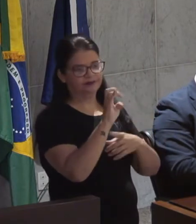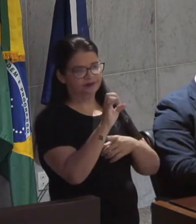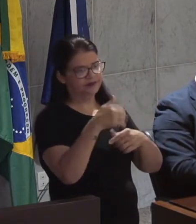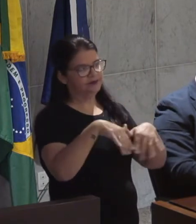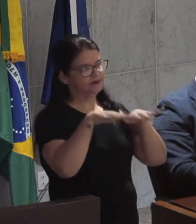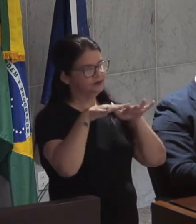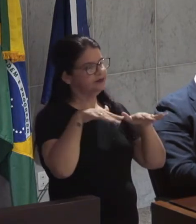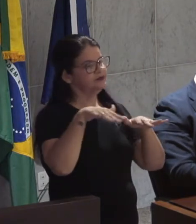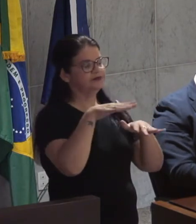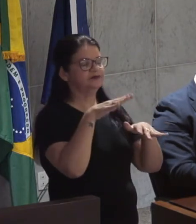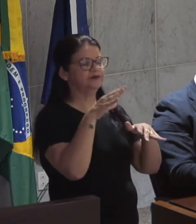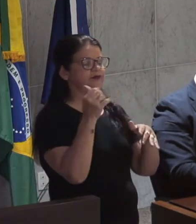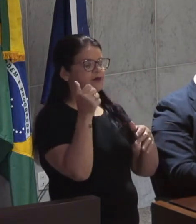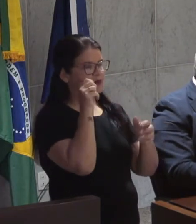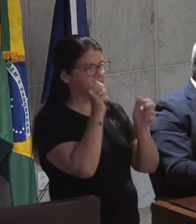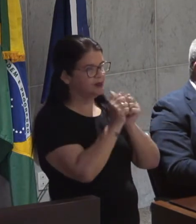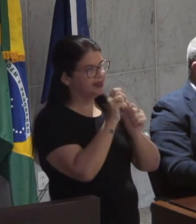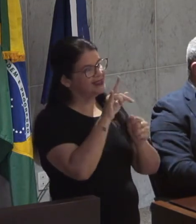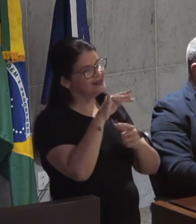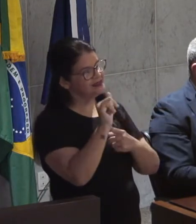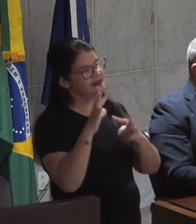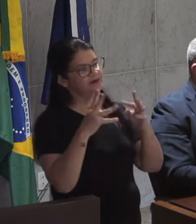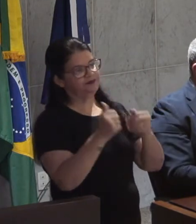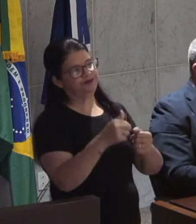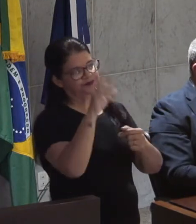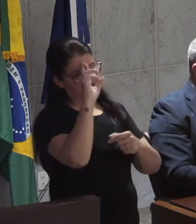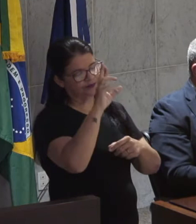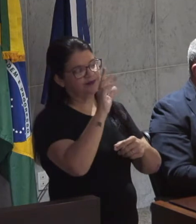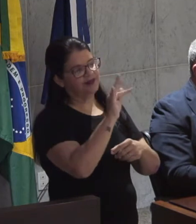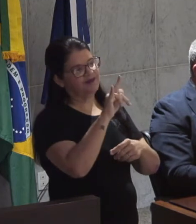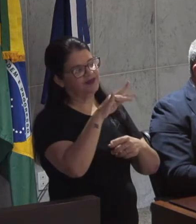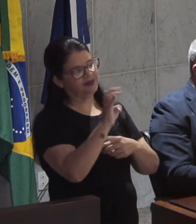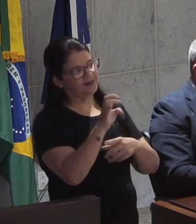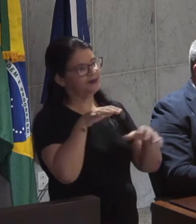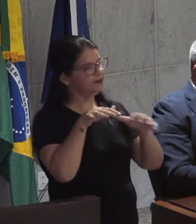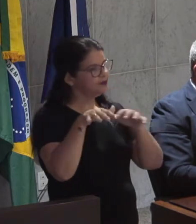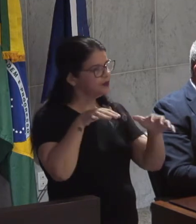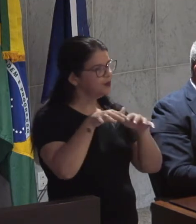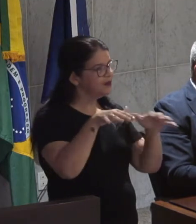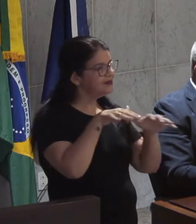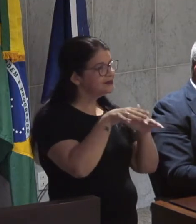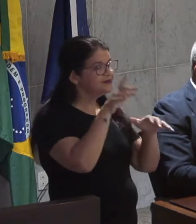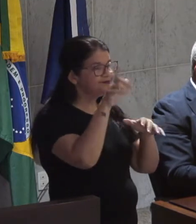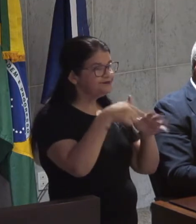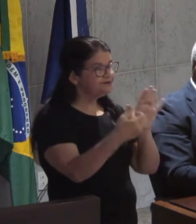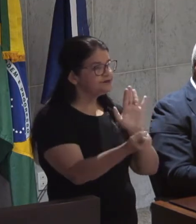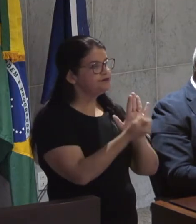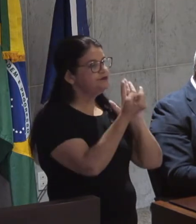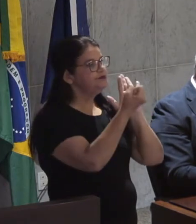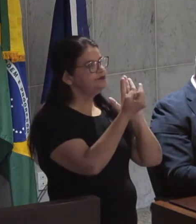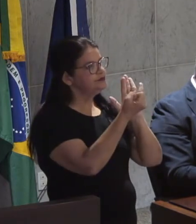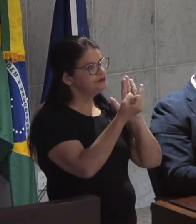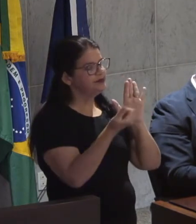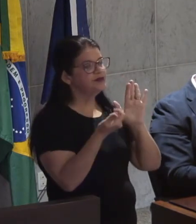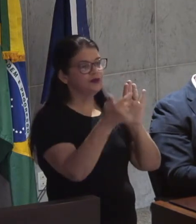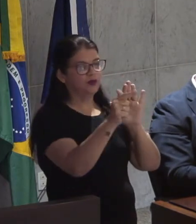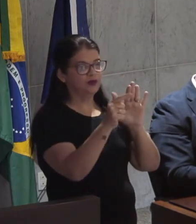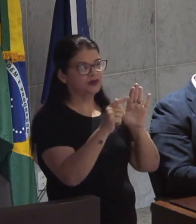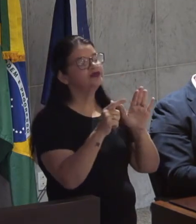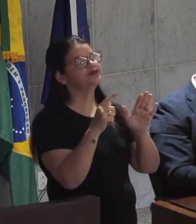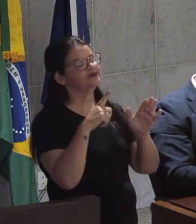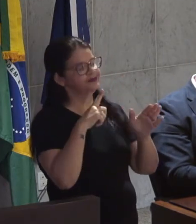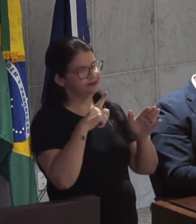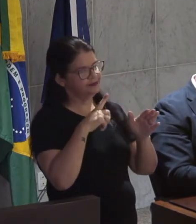companheira Cícela e toda a direção da FETAP por essa mobilização, que é um marco de tantas outras que